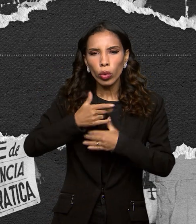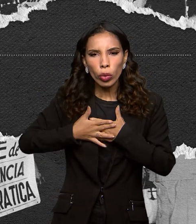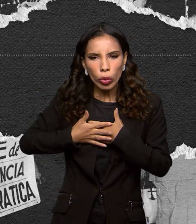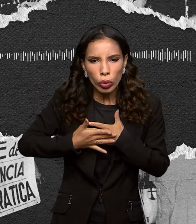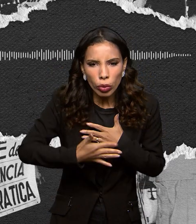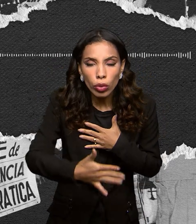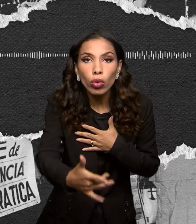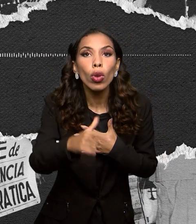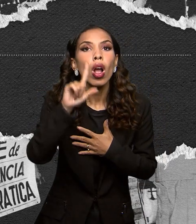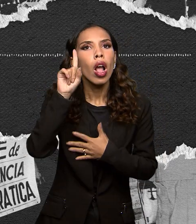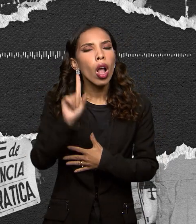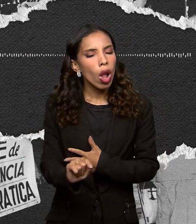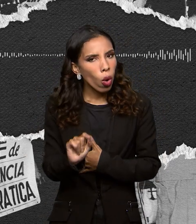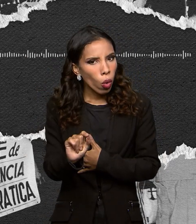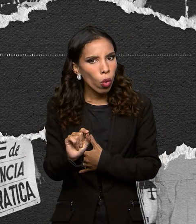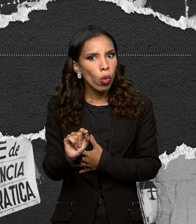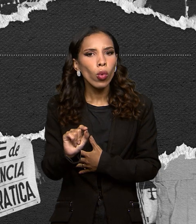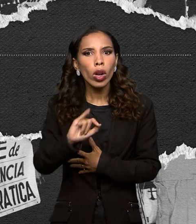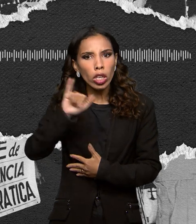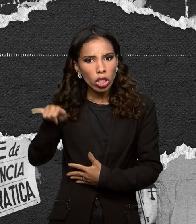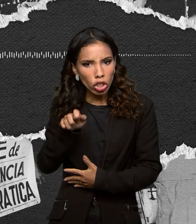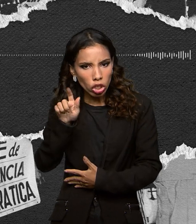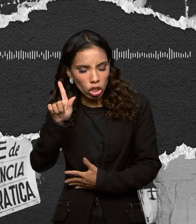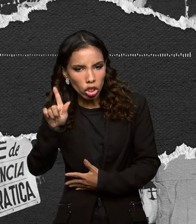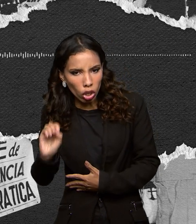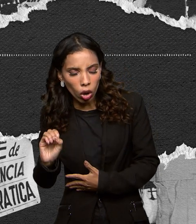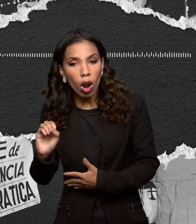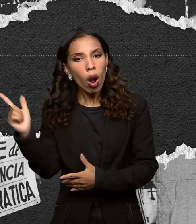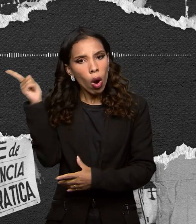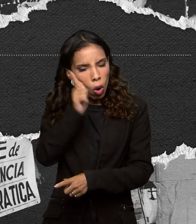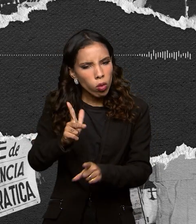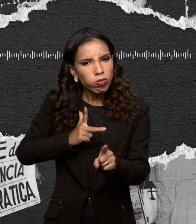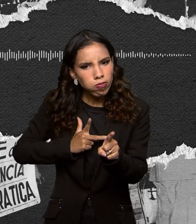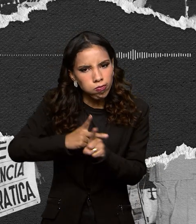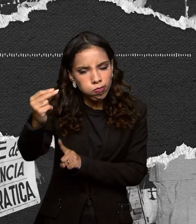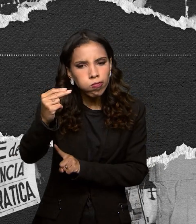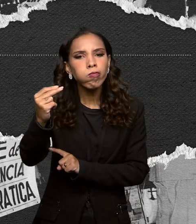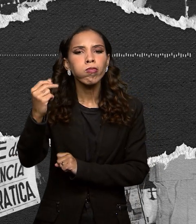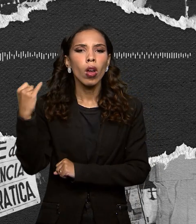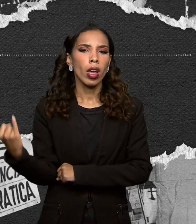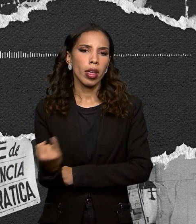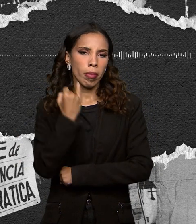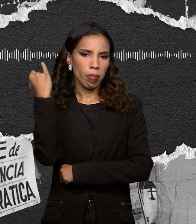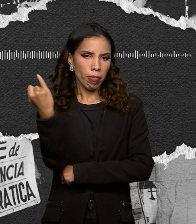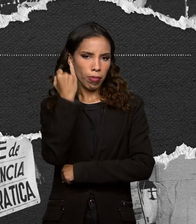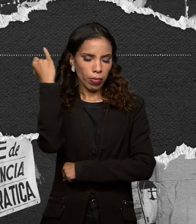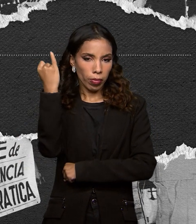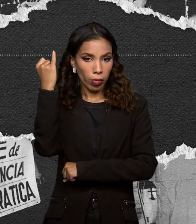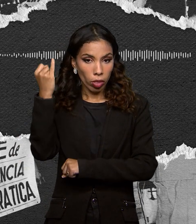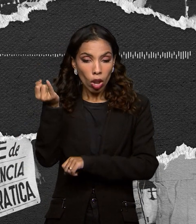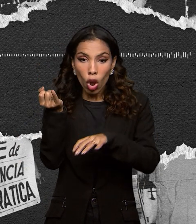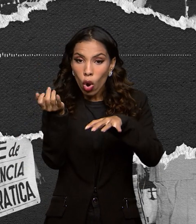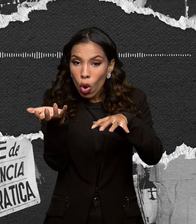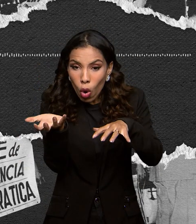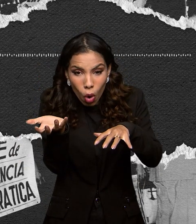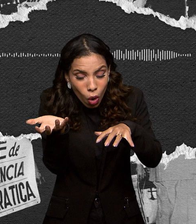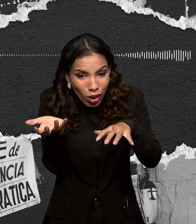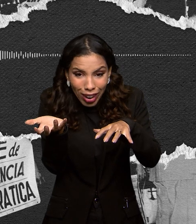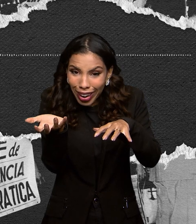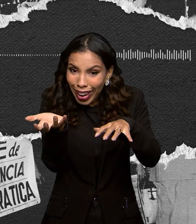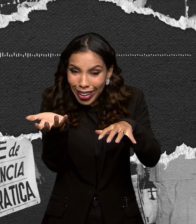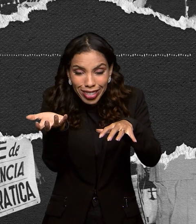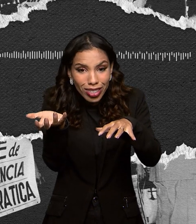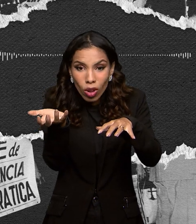ele conseguia ter vitórias importantes num congresso onde ele tinha